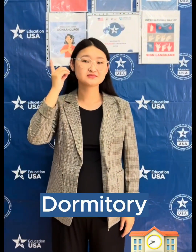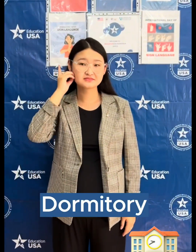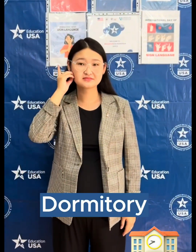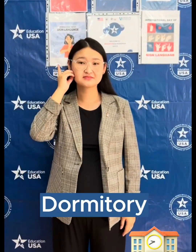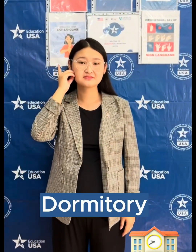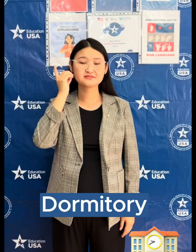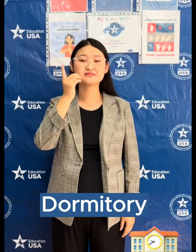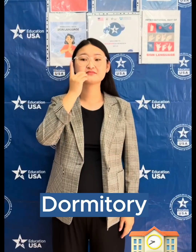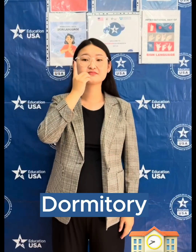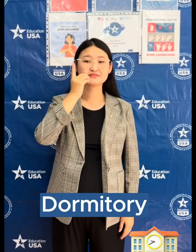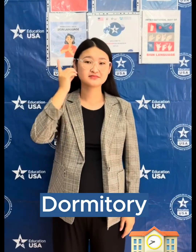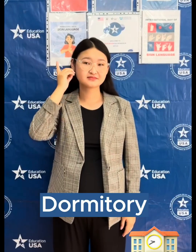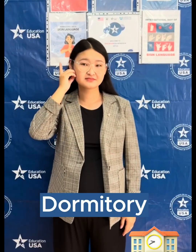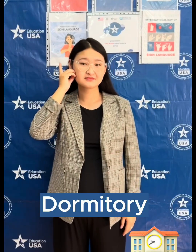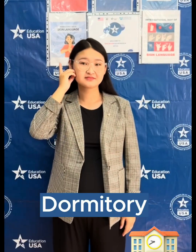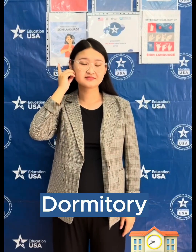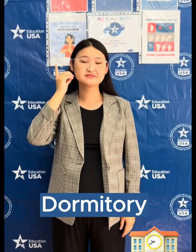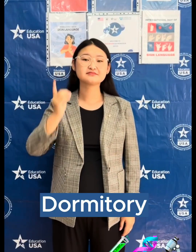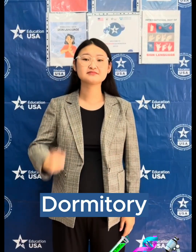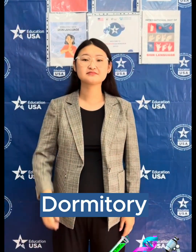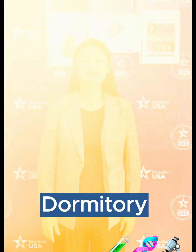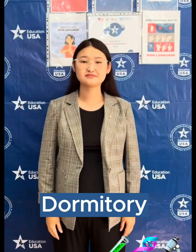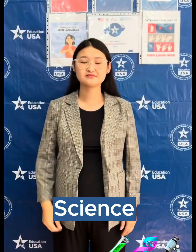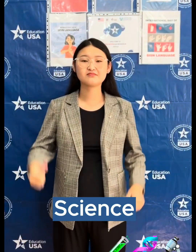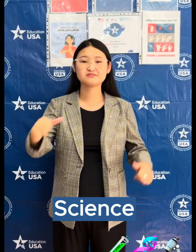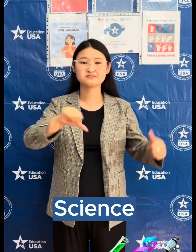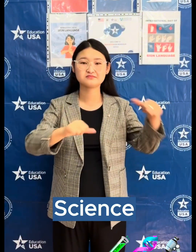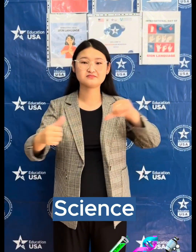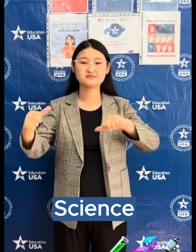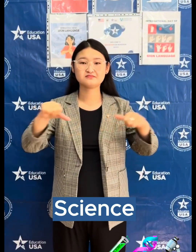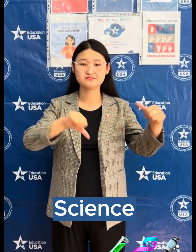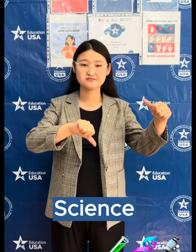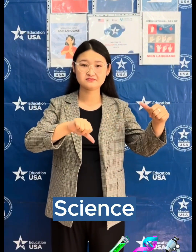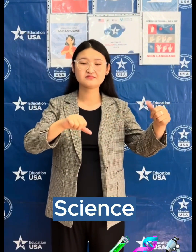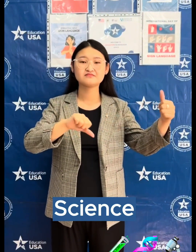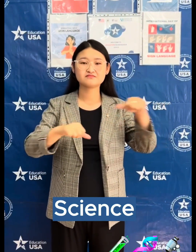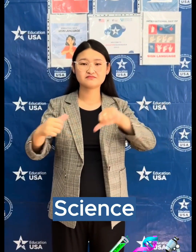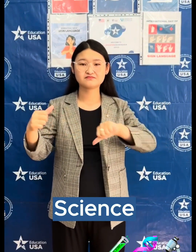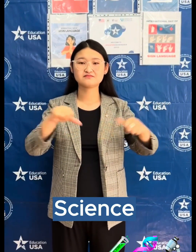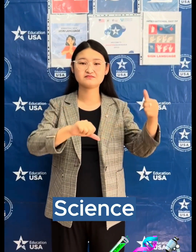Дотор байр. Шинжлэх ухаан.